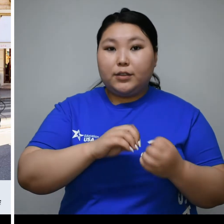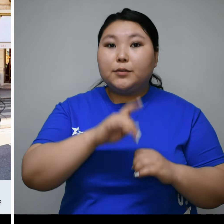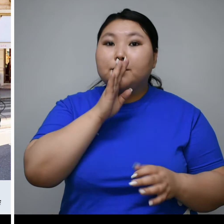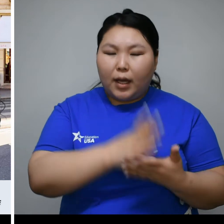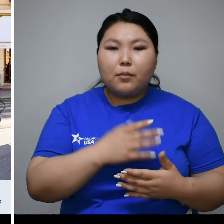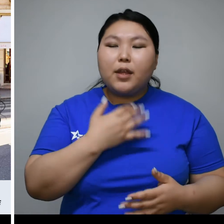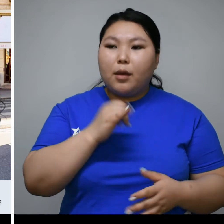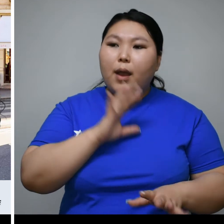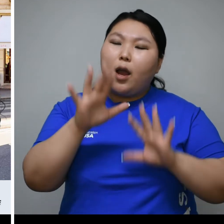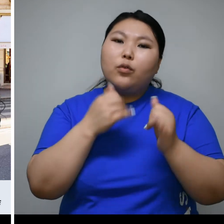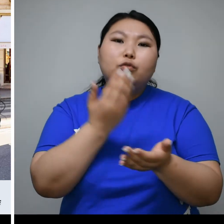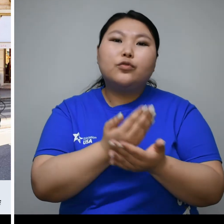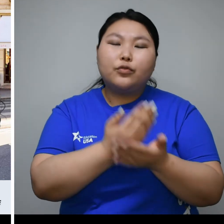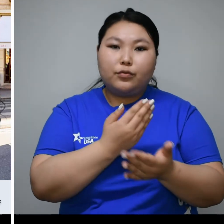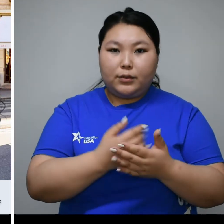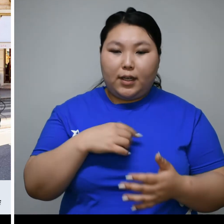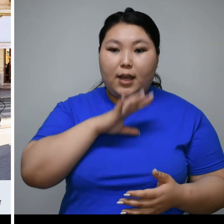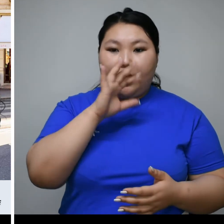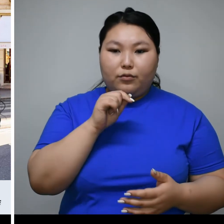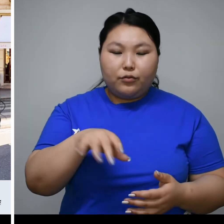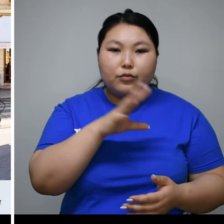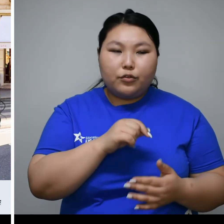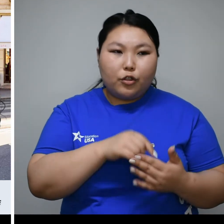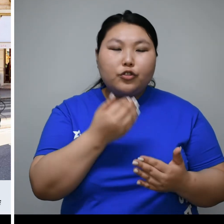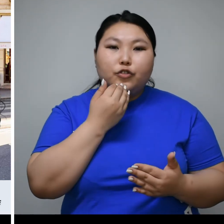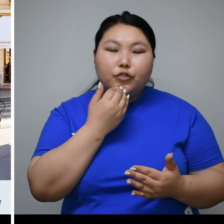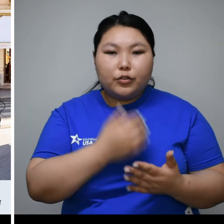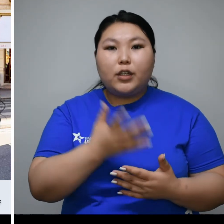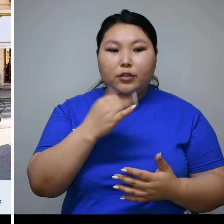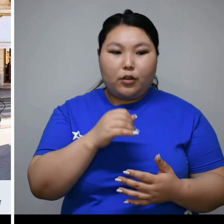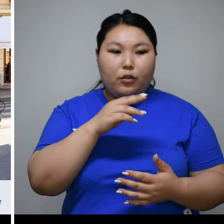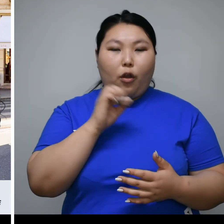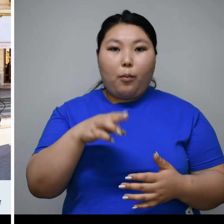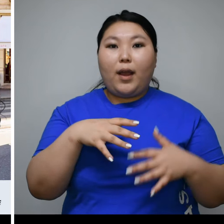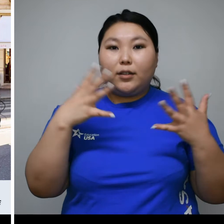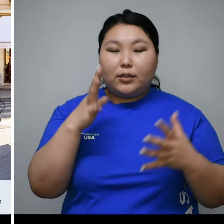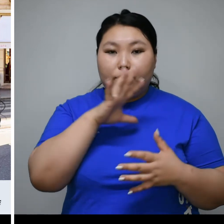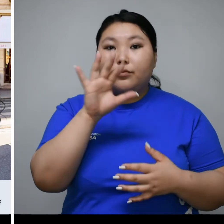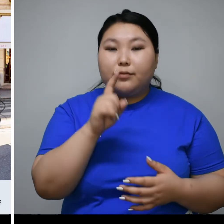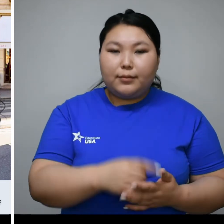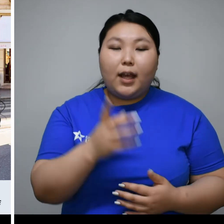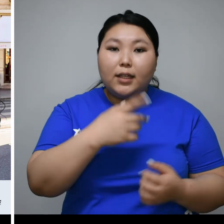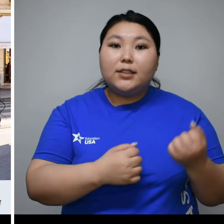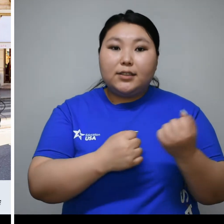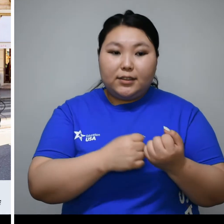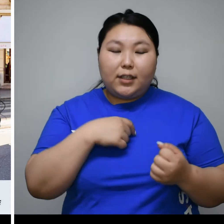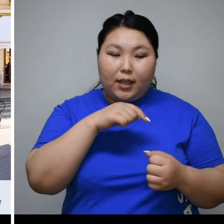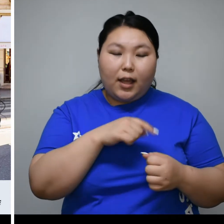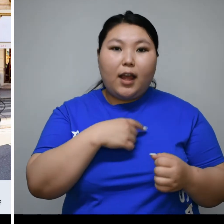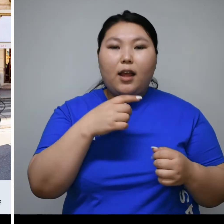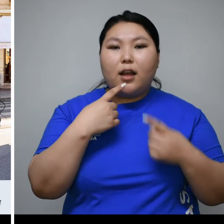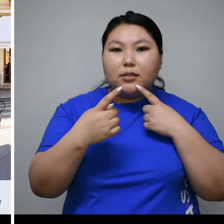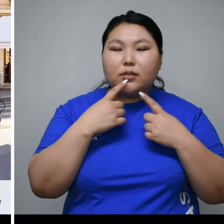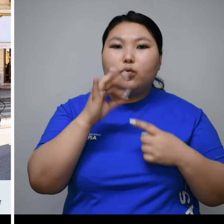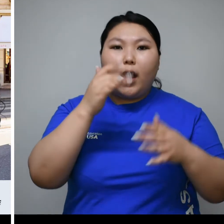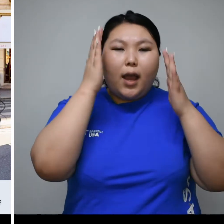хийх гэж байгаа гэхээр ийм асуултуудыг асуугаад өгөөч гэдэг асуултуудын баг цөөн хитэн одоо топ асуултынх нь нэг нь тэтгэлгийн ярилцлаган дээр